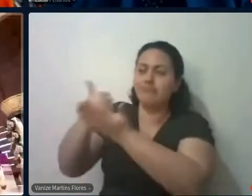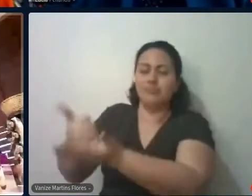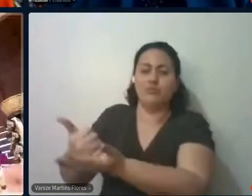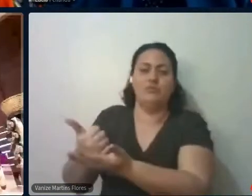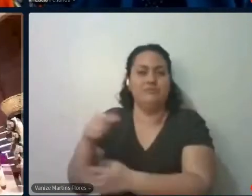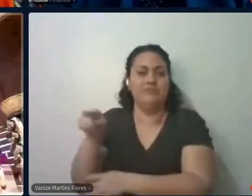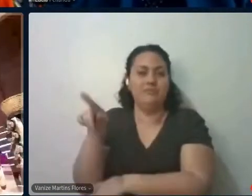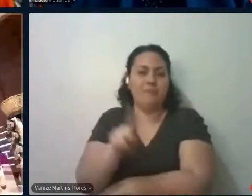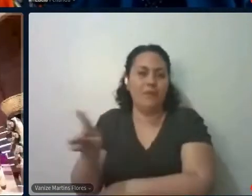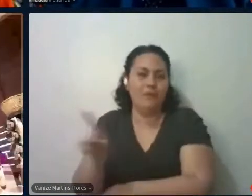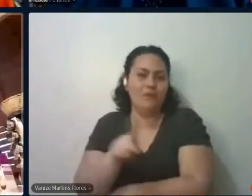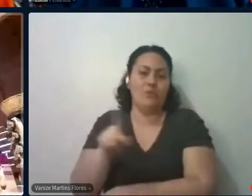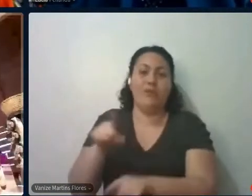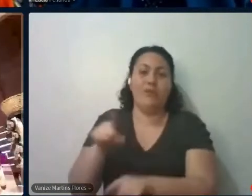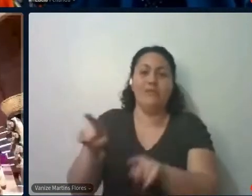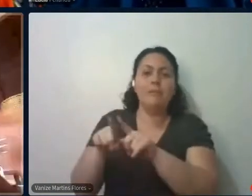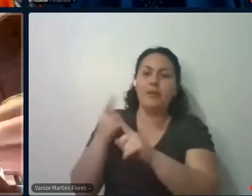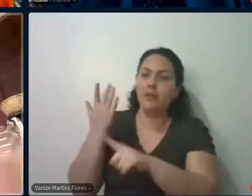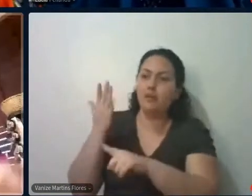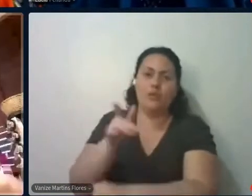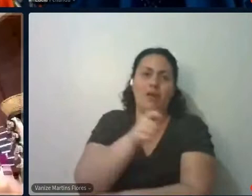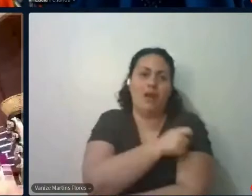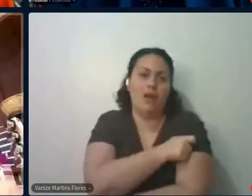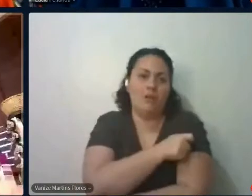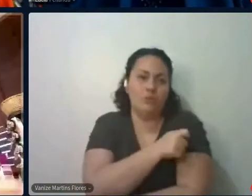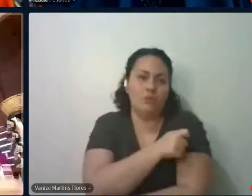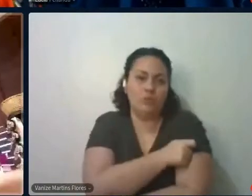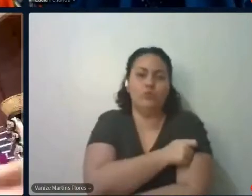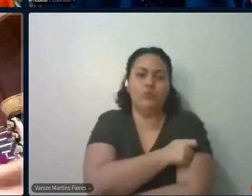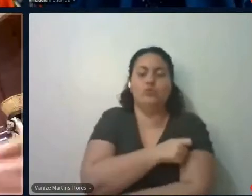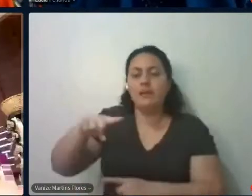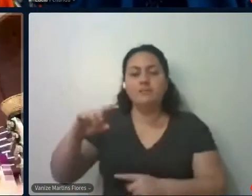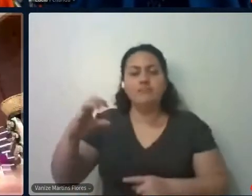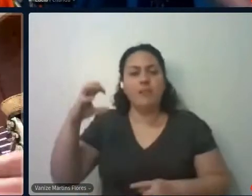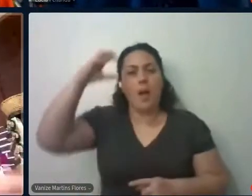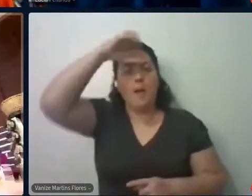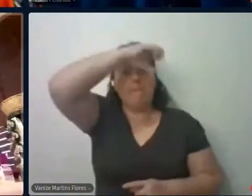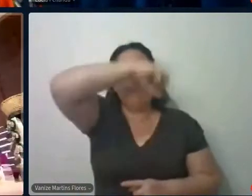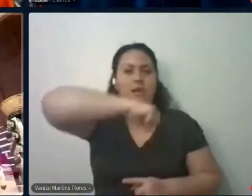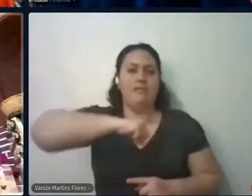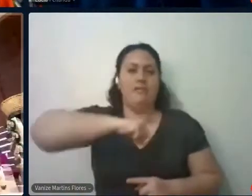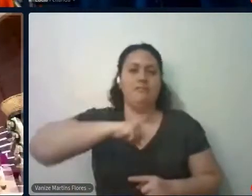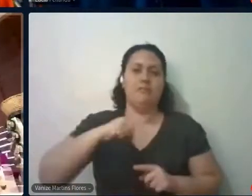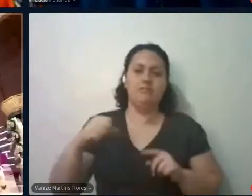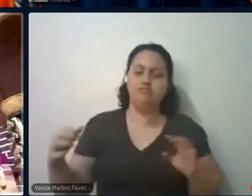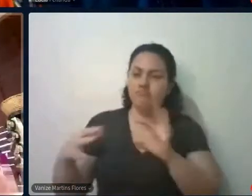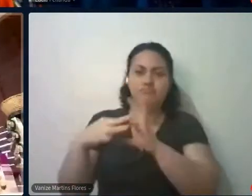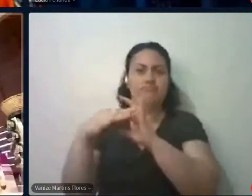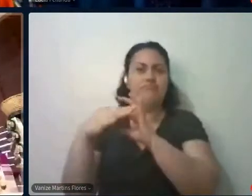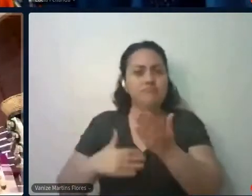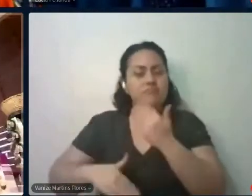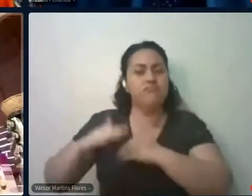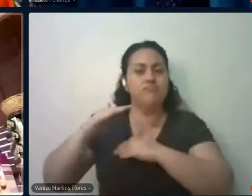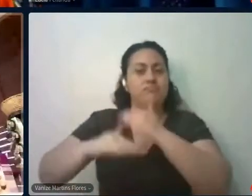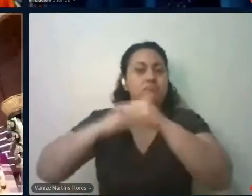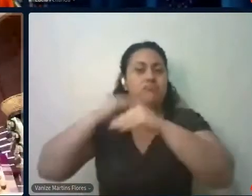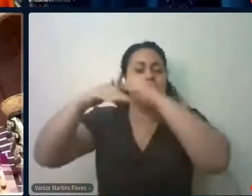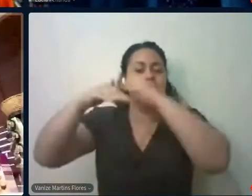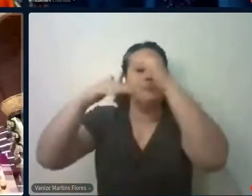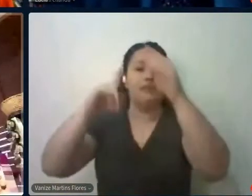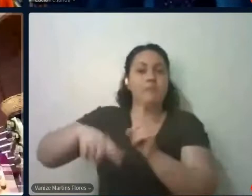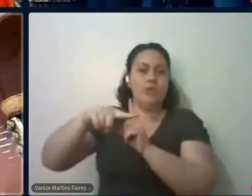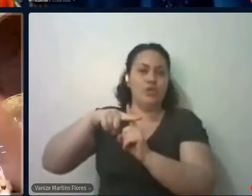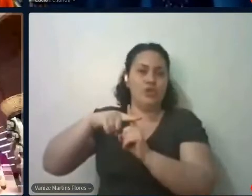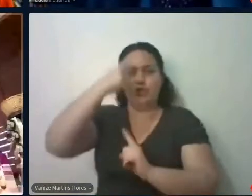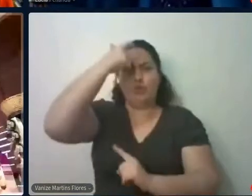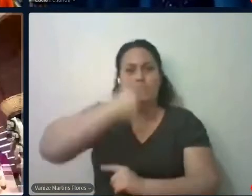esse aluno a se integrar na aprendizagem para que seja positiva para ele, como aluno, mas também